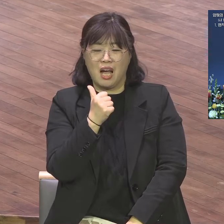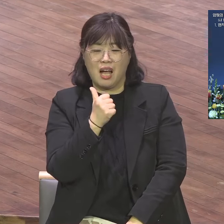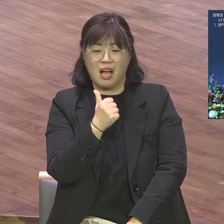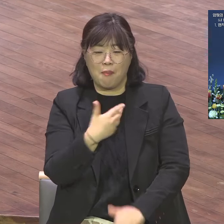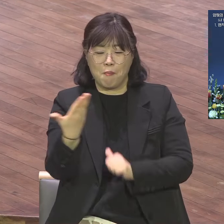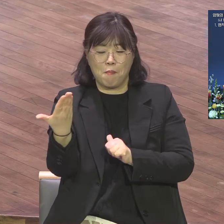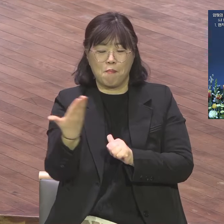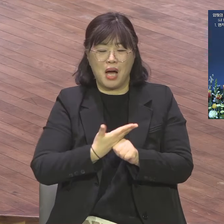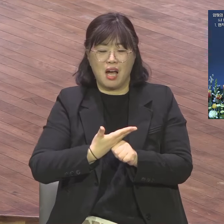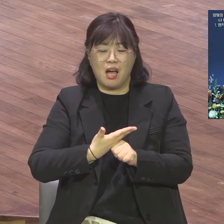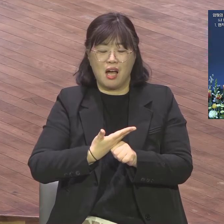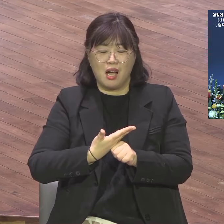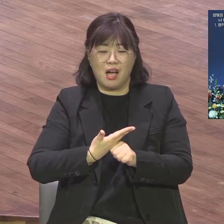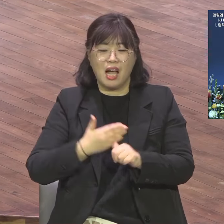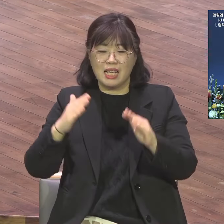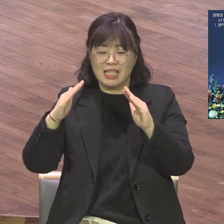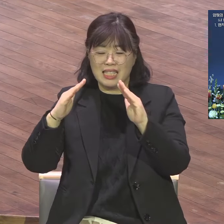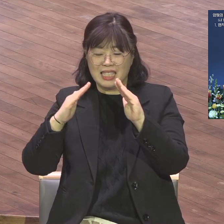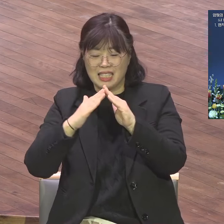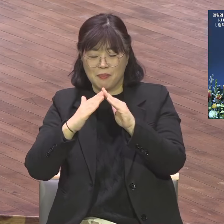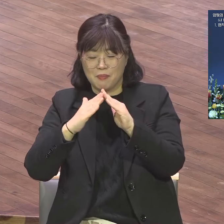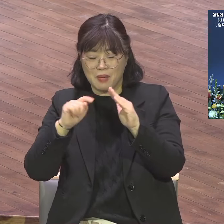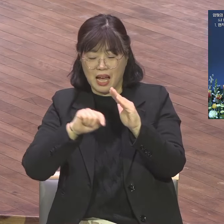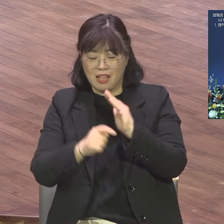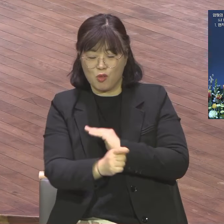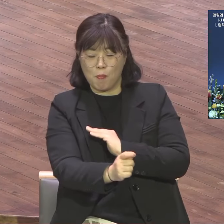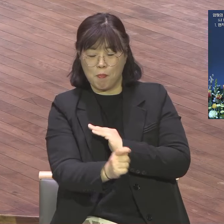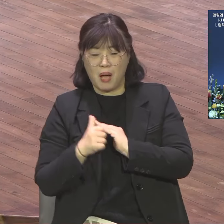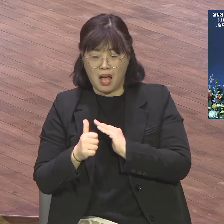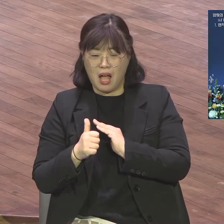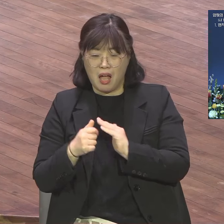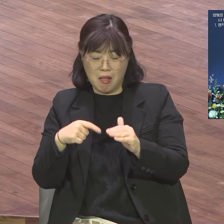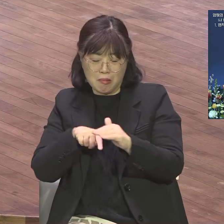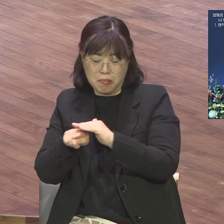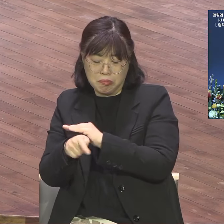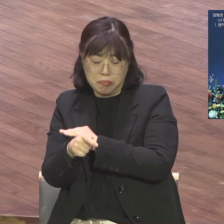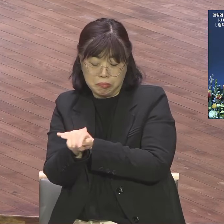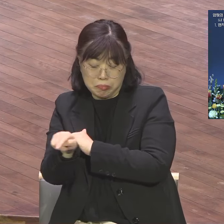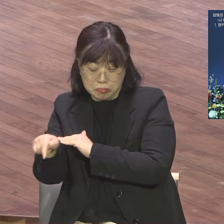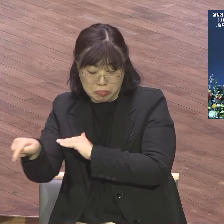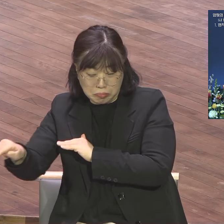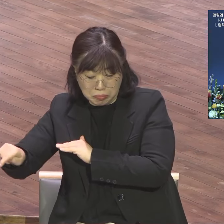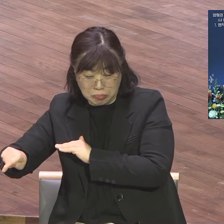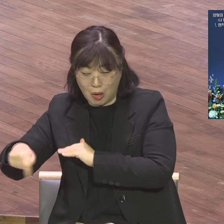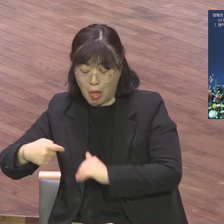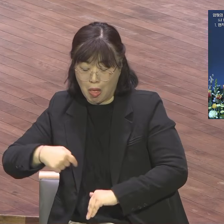날까지 나병 환자로 살다가 처참하게 죽었어요. 요시아 왕이.